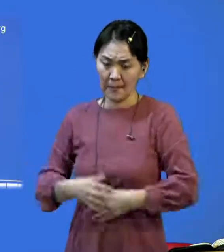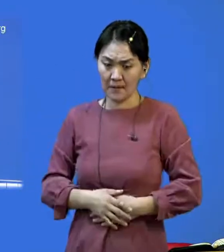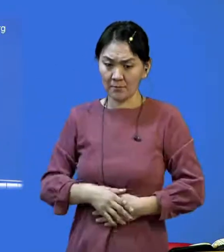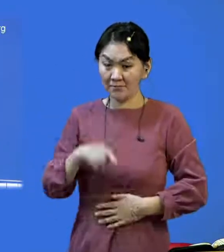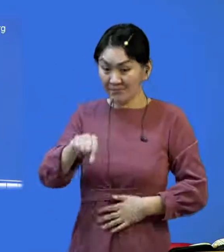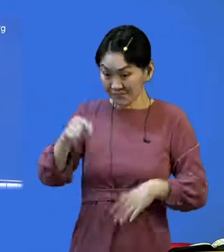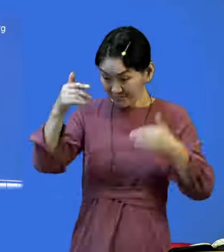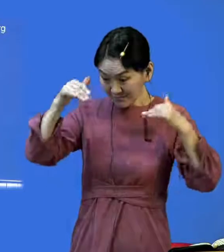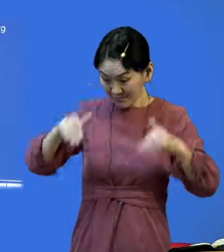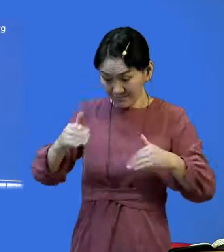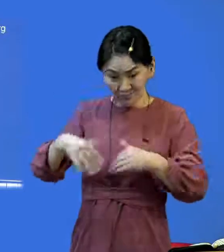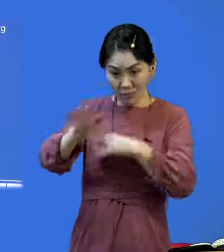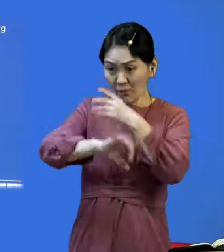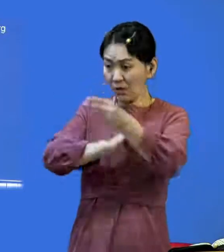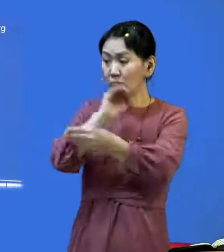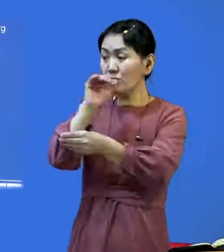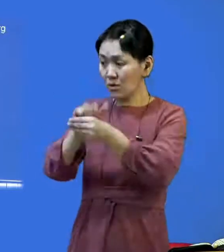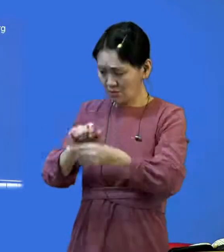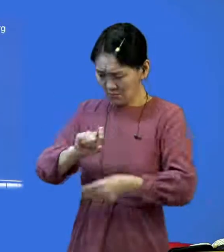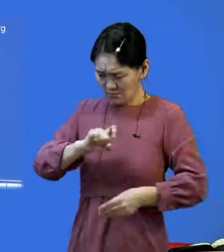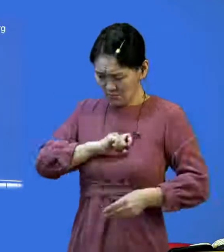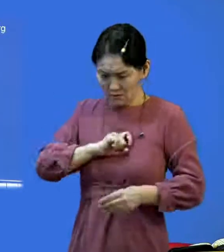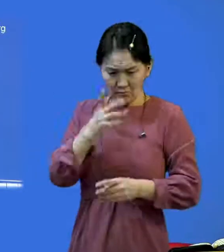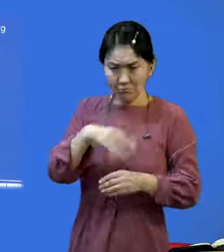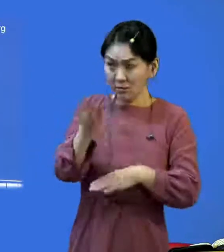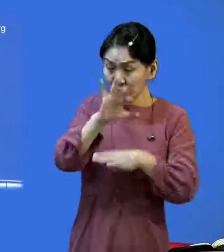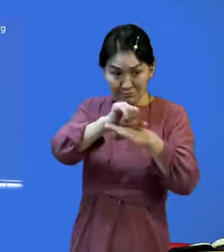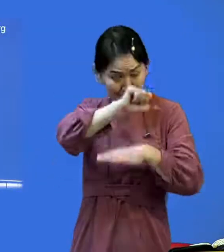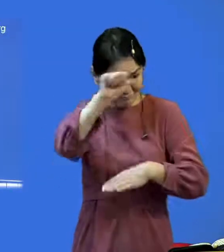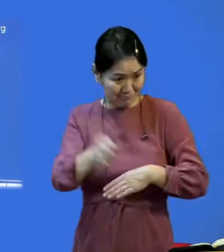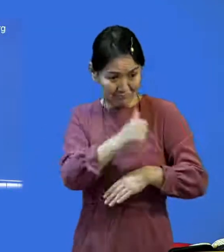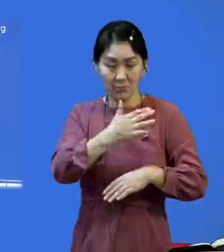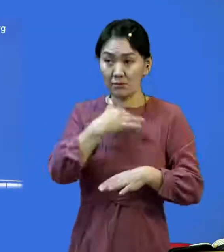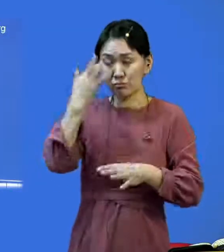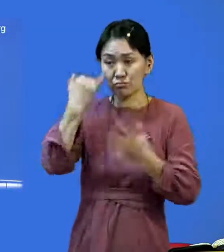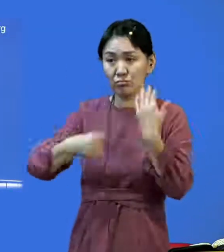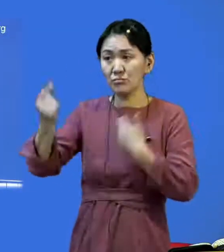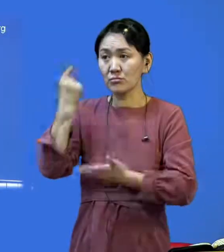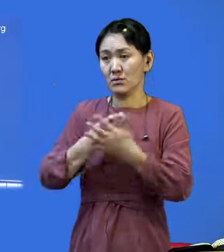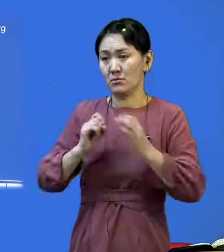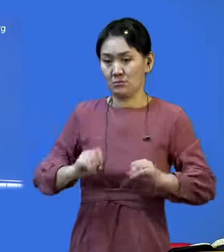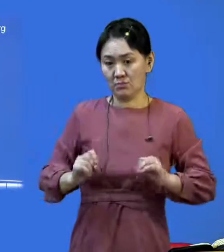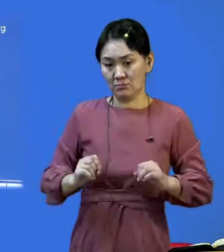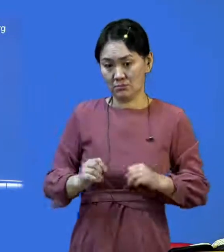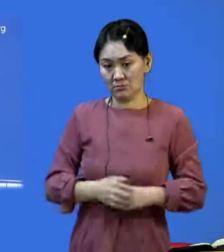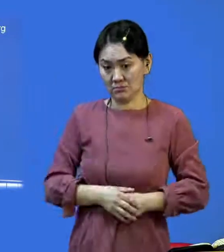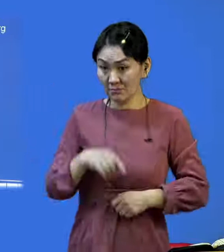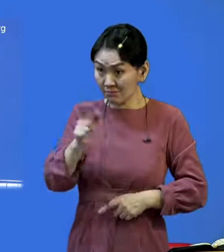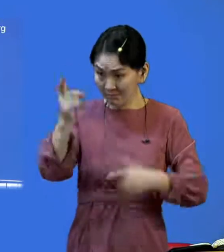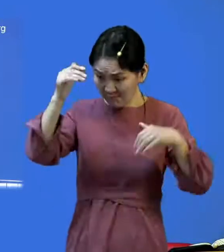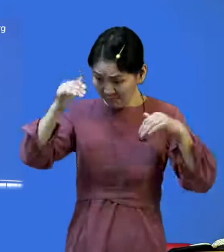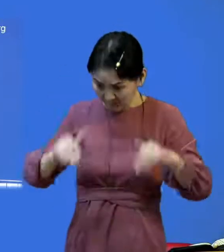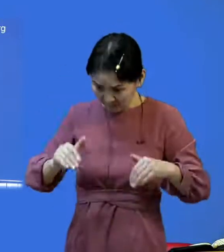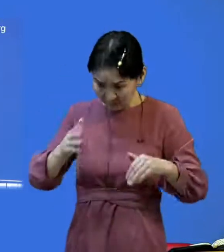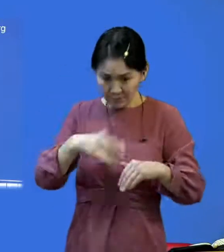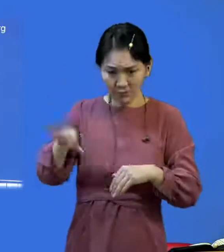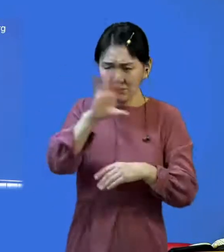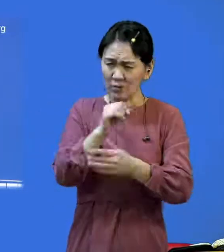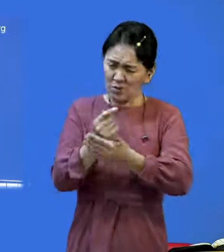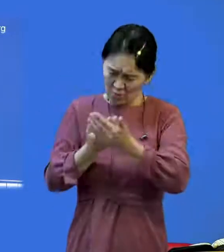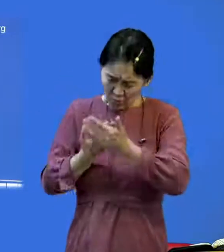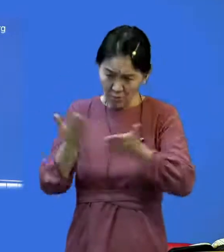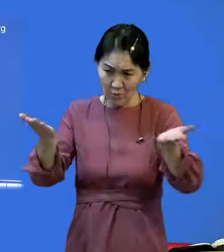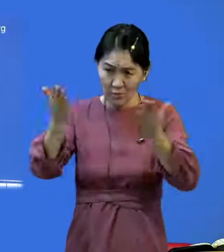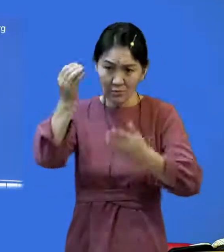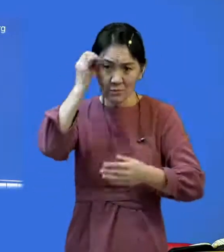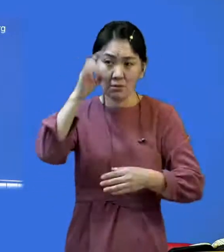тэр хаанчлал руу орох эрд ард түмэн бэлэн болсны дараа эзэн ирэх болно. Энэ хаанчлалыг гой гэсэн бай.